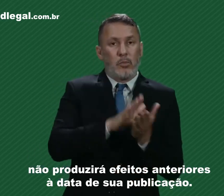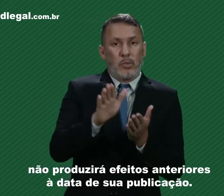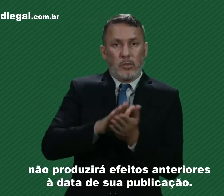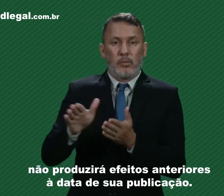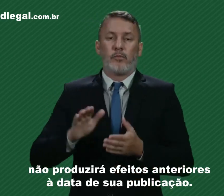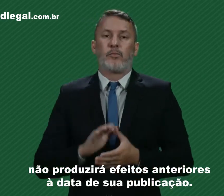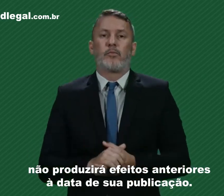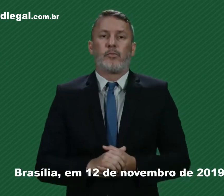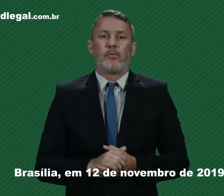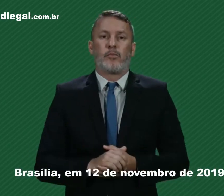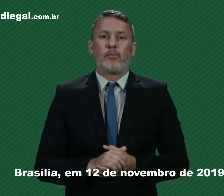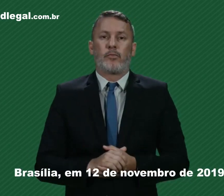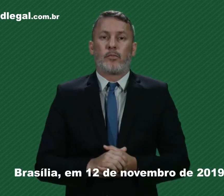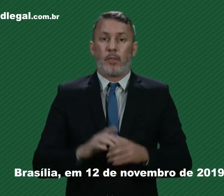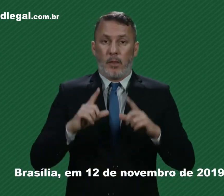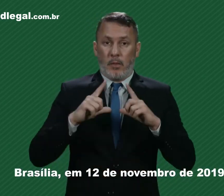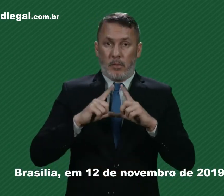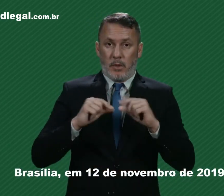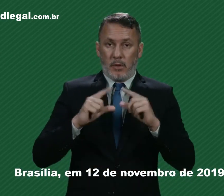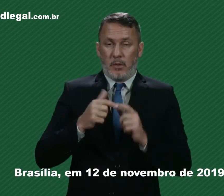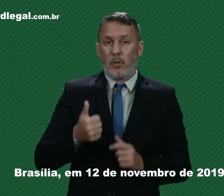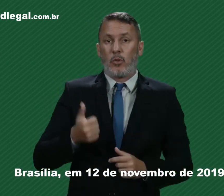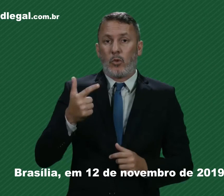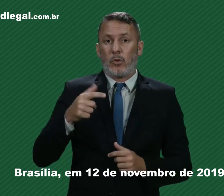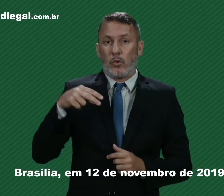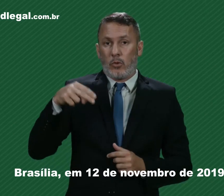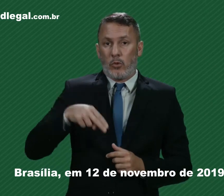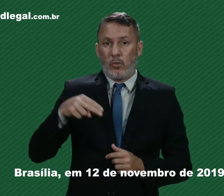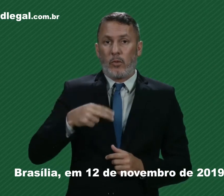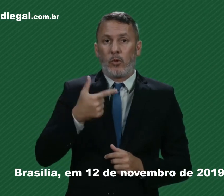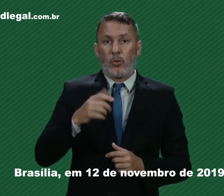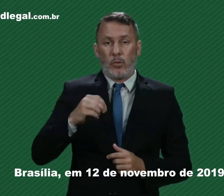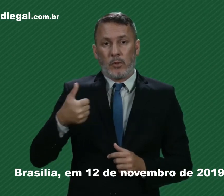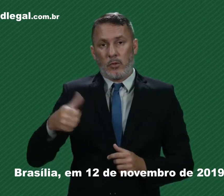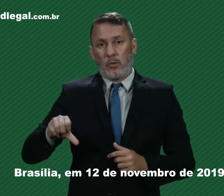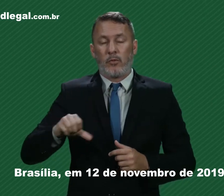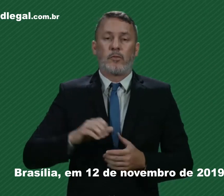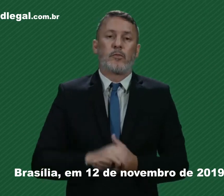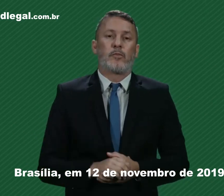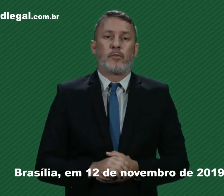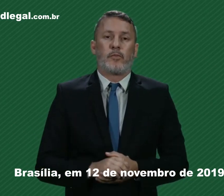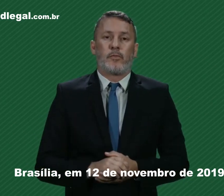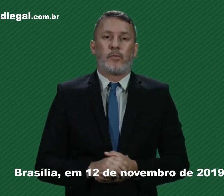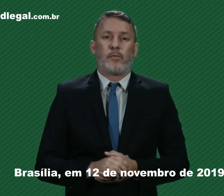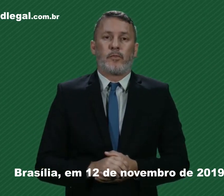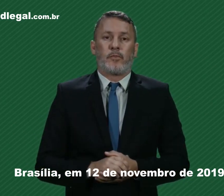de sua publicação. Brasília, 12 de novembro de 2019.